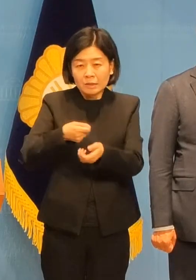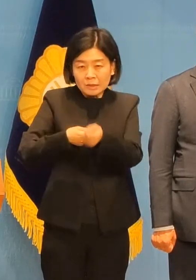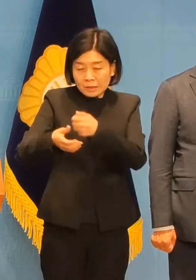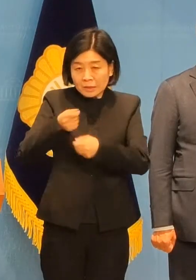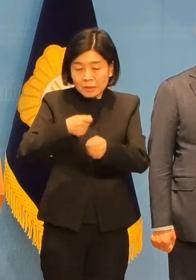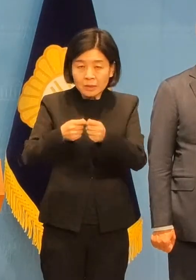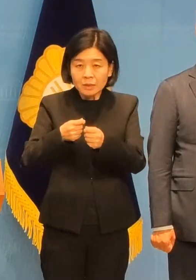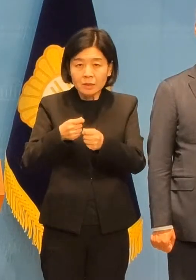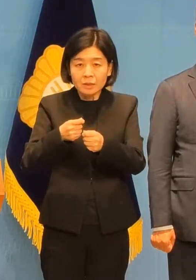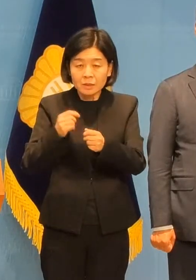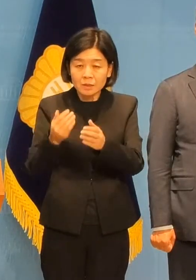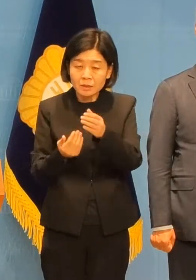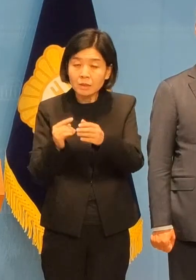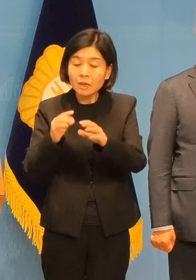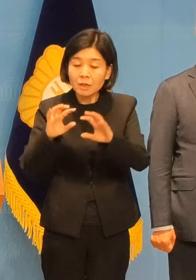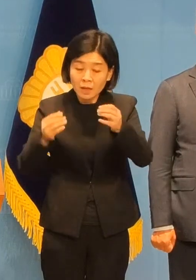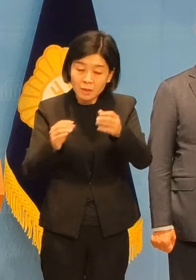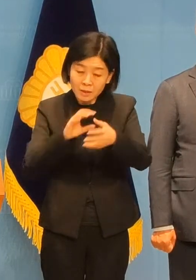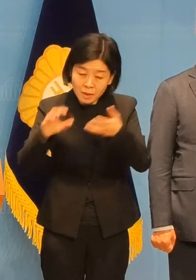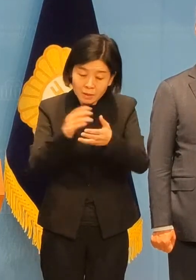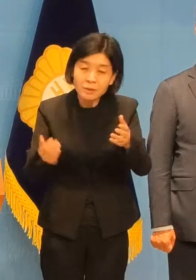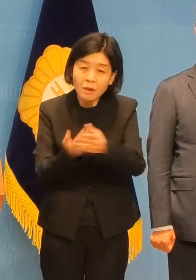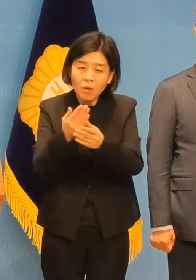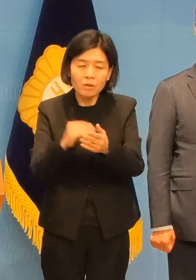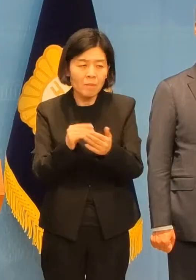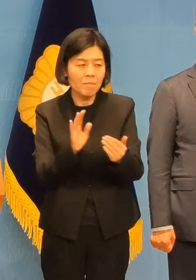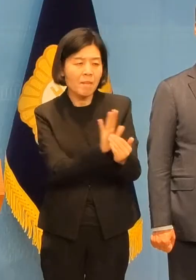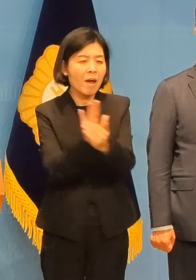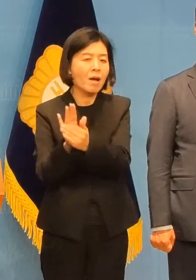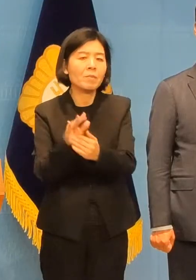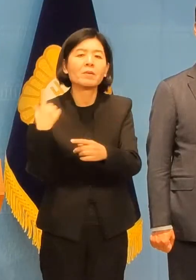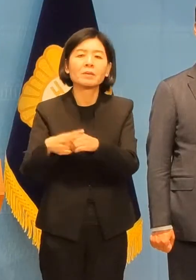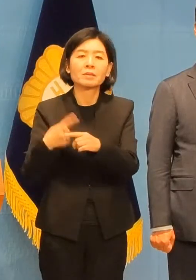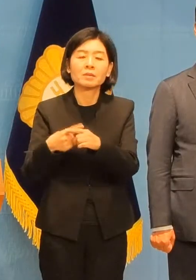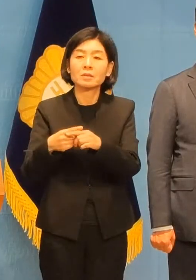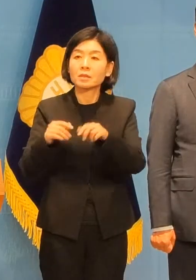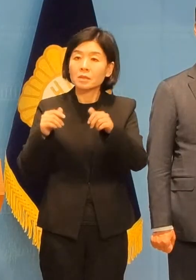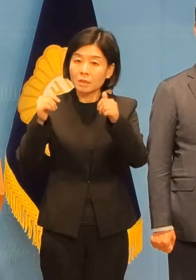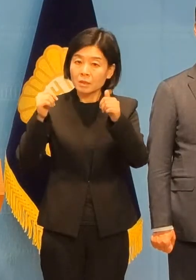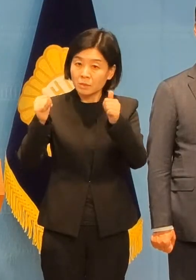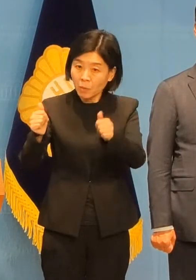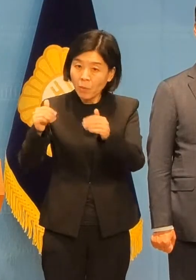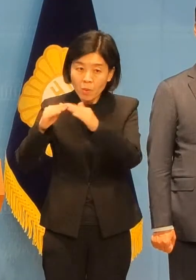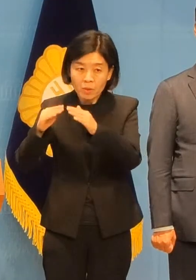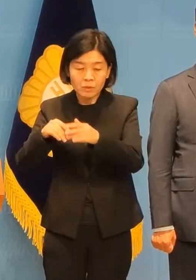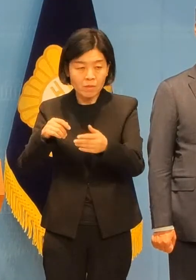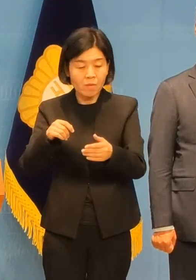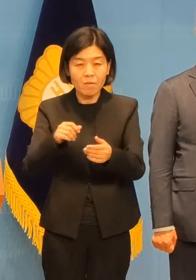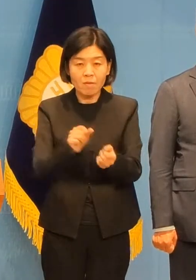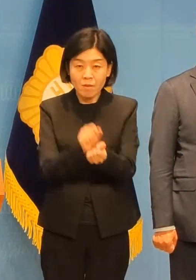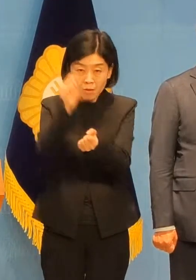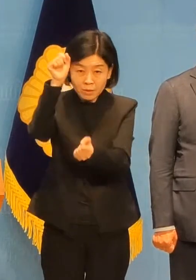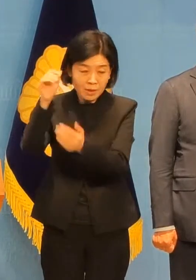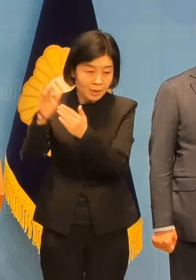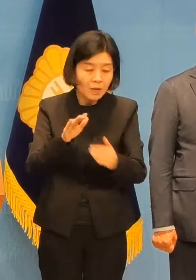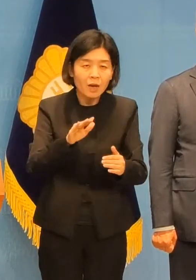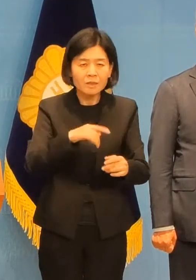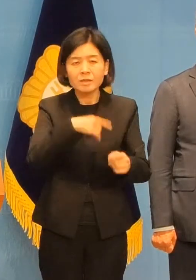상황이 발생합니다. 이번 영장 기각이 바로 그 첫 신호가 아닌지 깊은 우려를